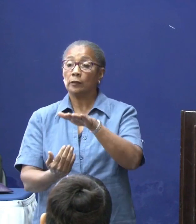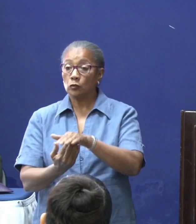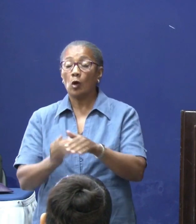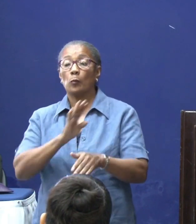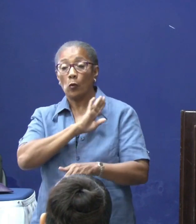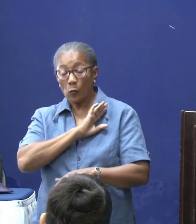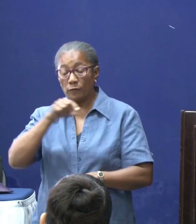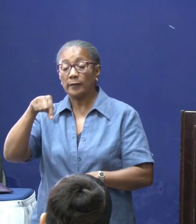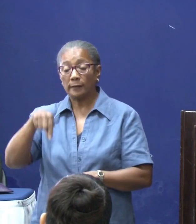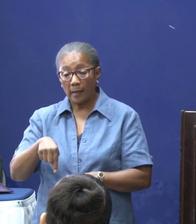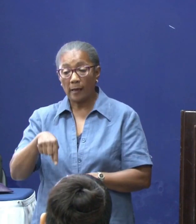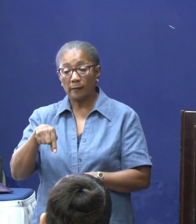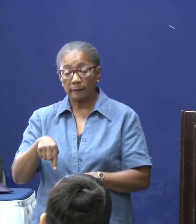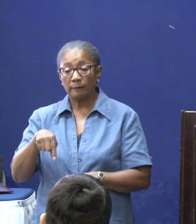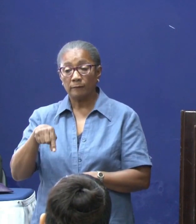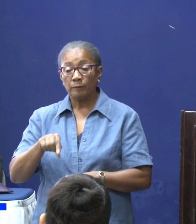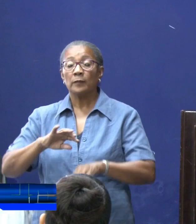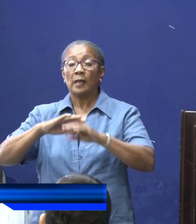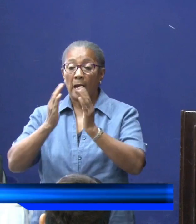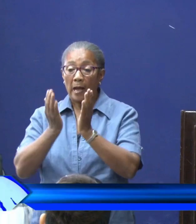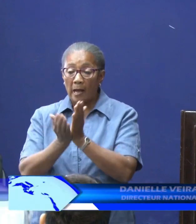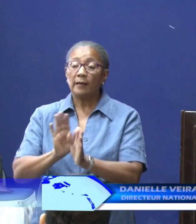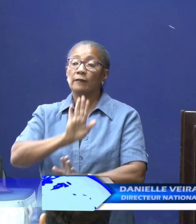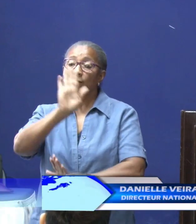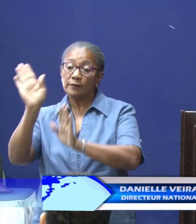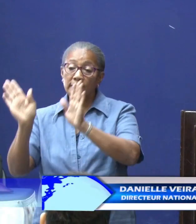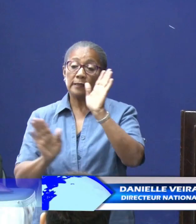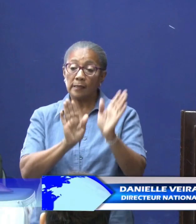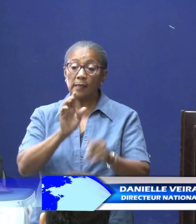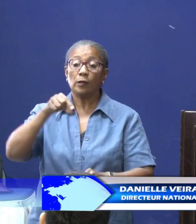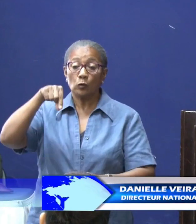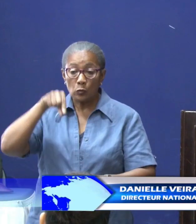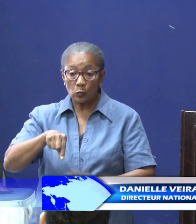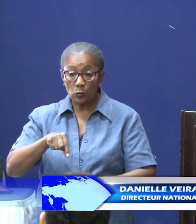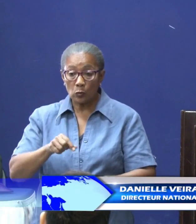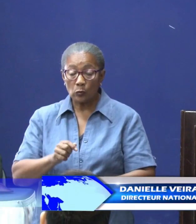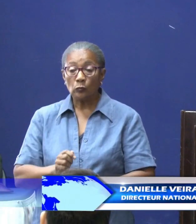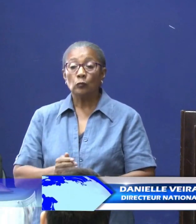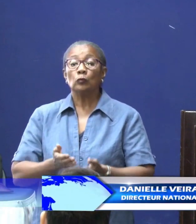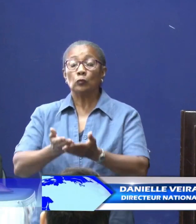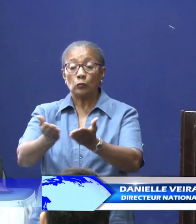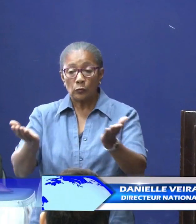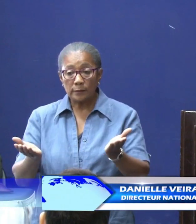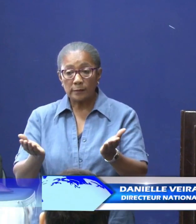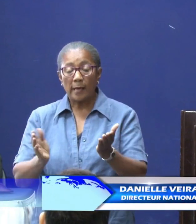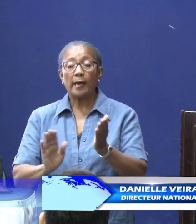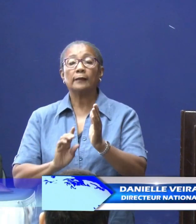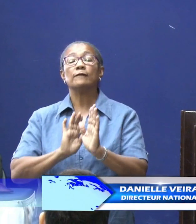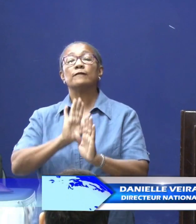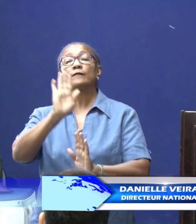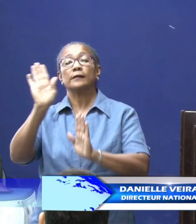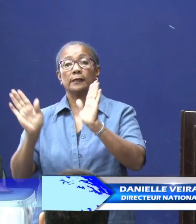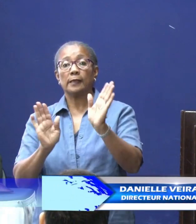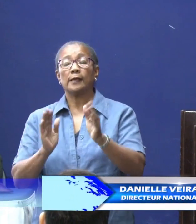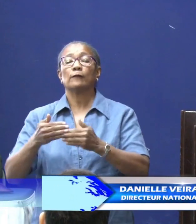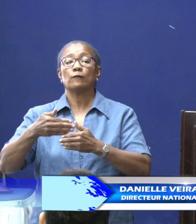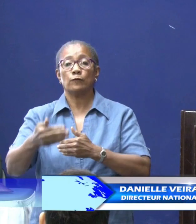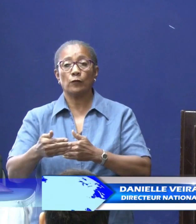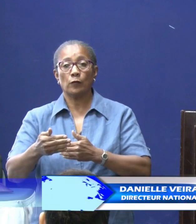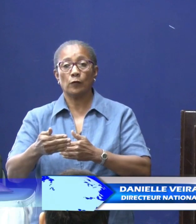ook vandaag. Alle verkeer die wij op dit moment zullen toestaan is verkeer